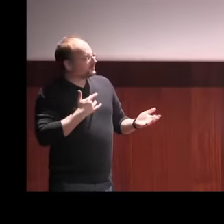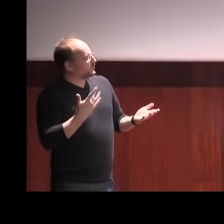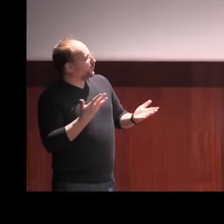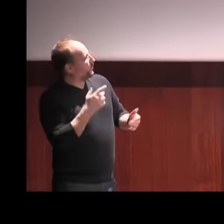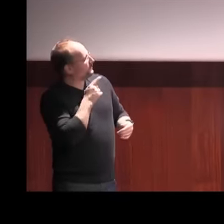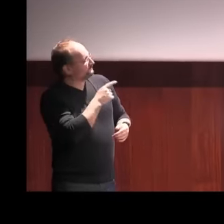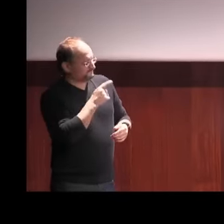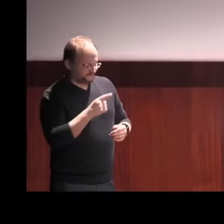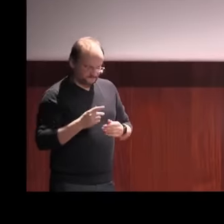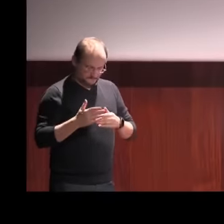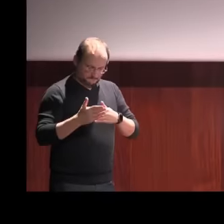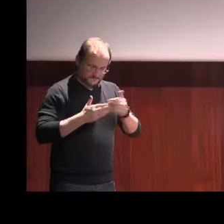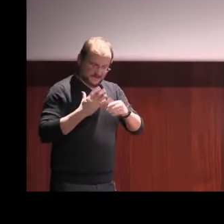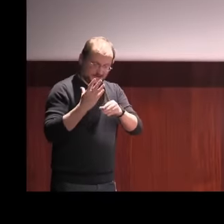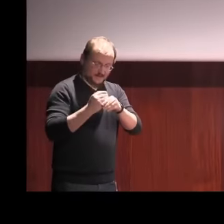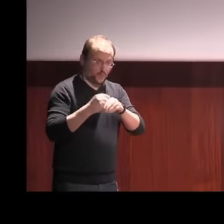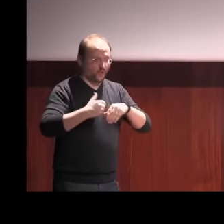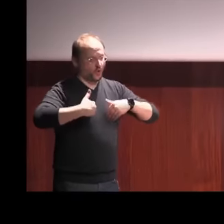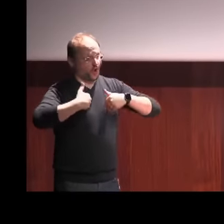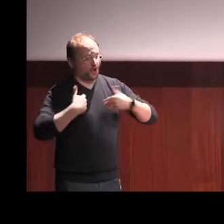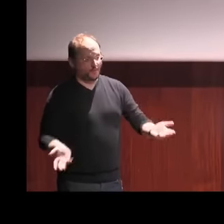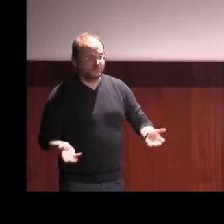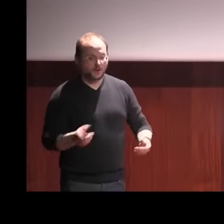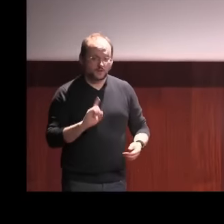reliure. Alors, ce qui est intéressant,